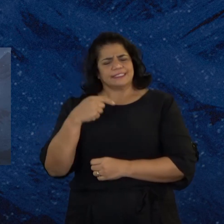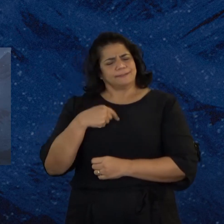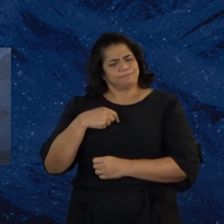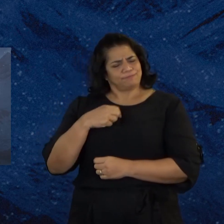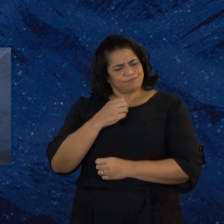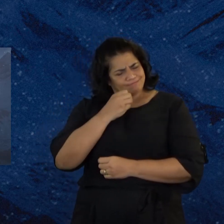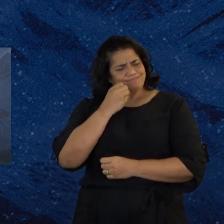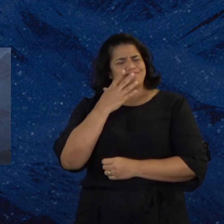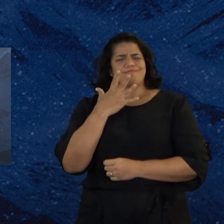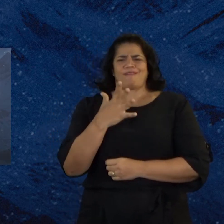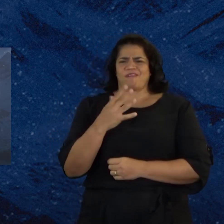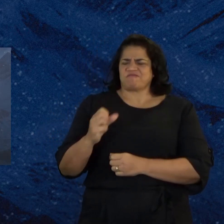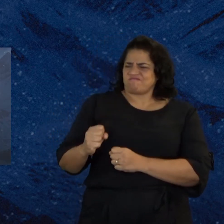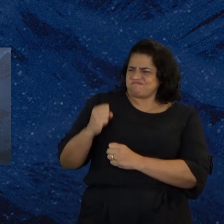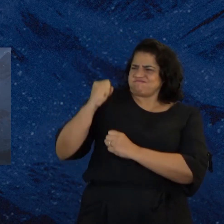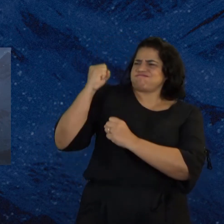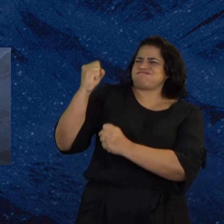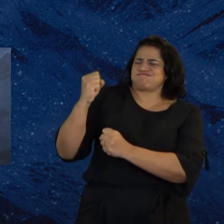poderosa,